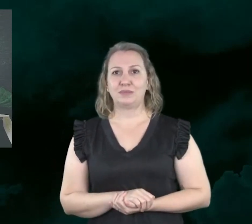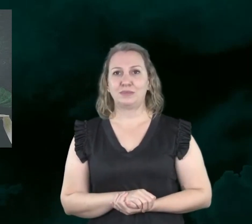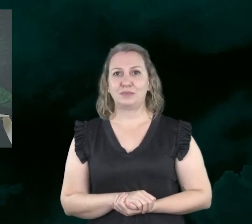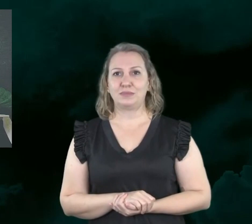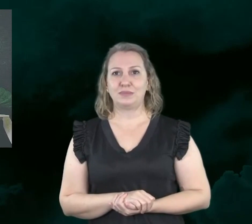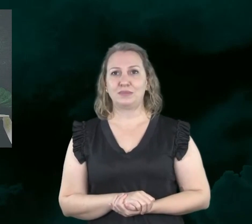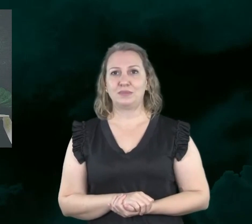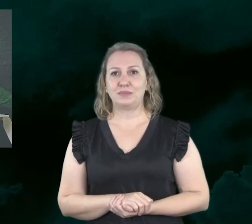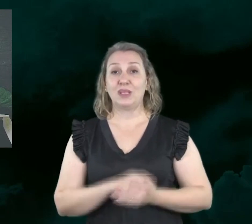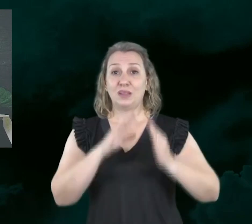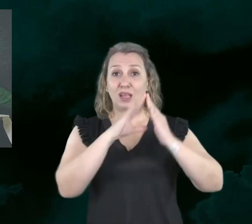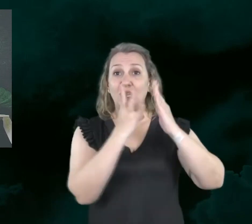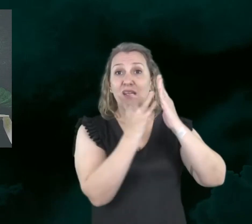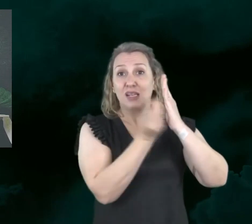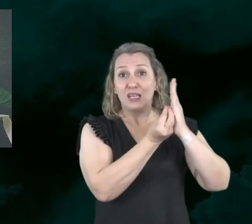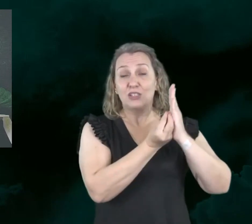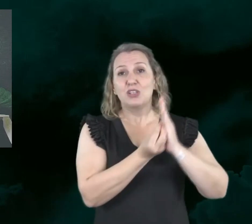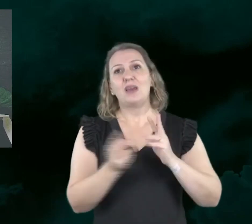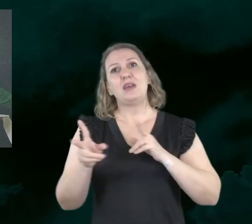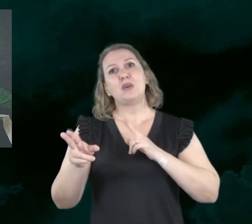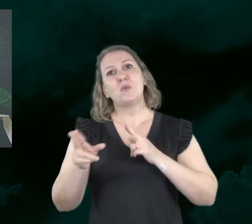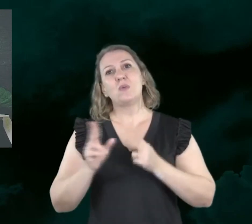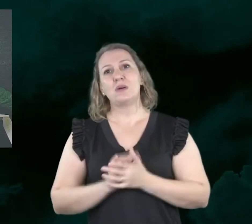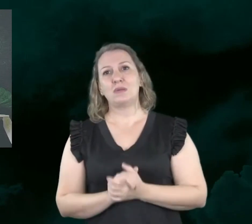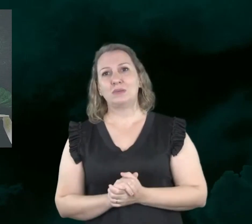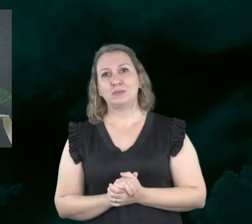essa perseverança, queridos irmãos,